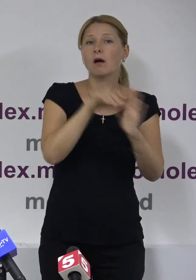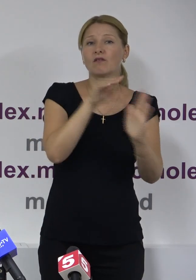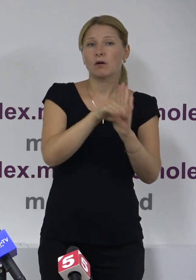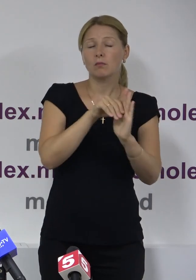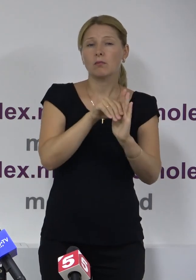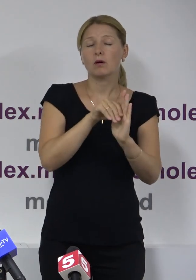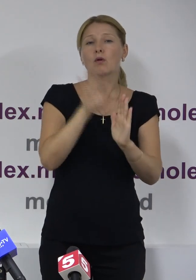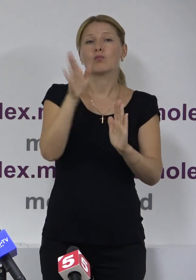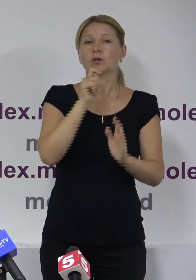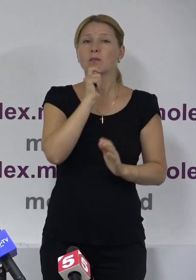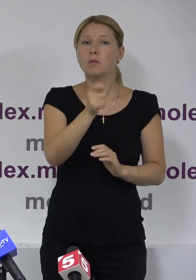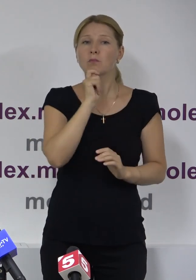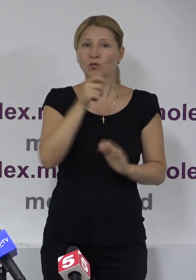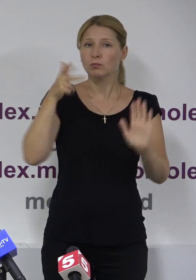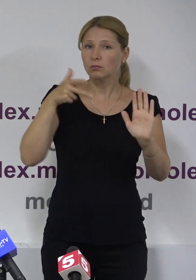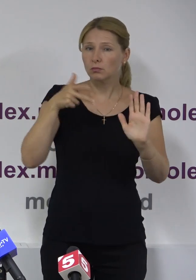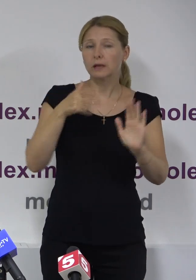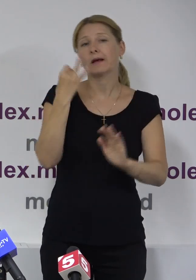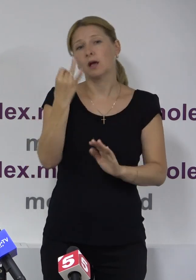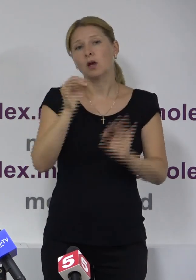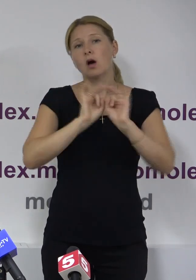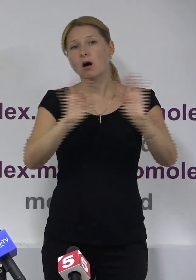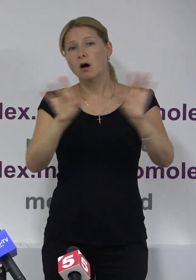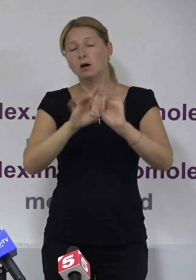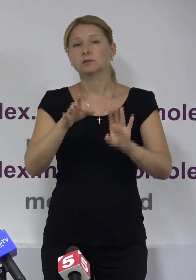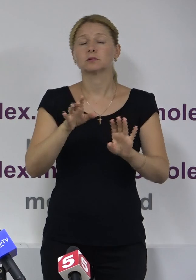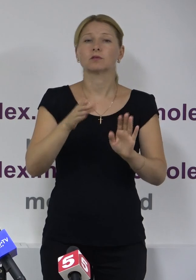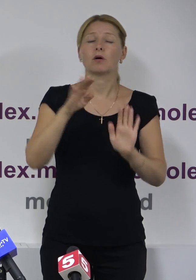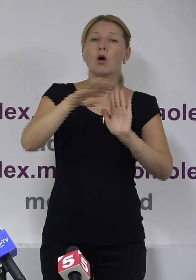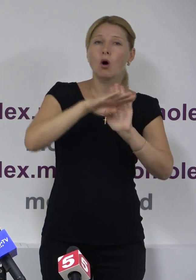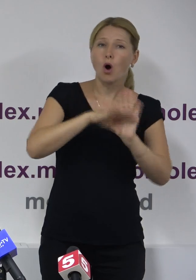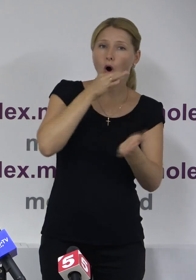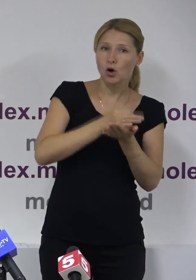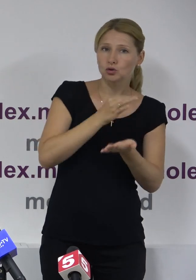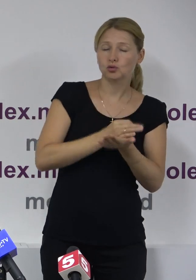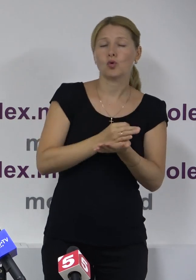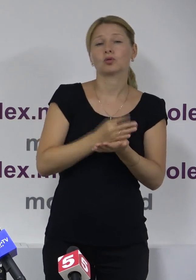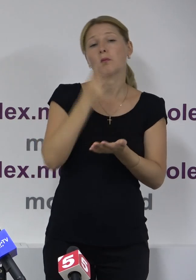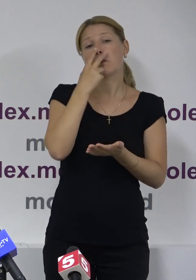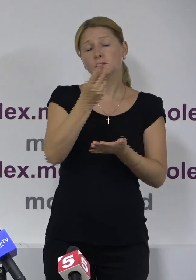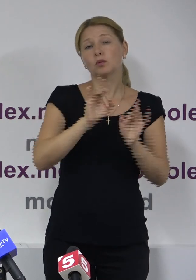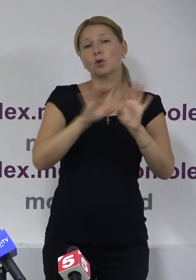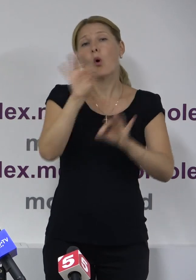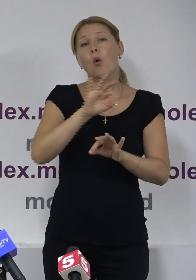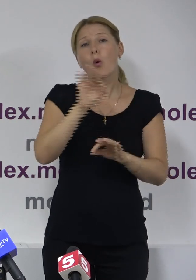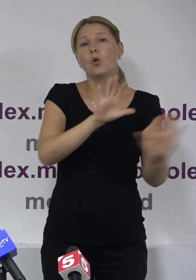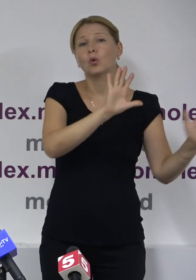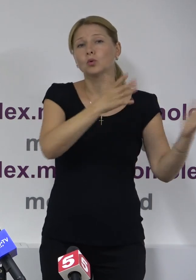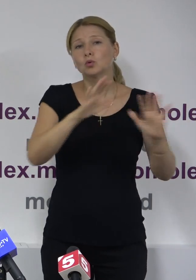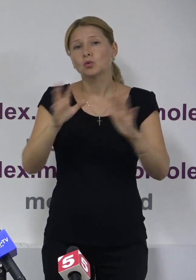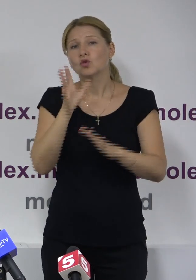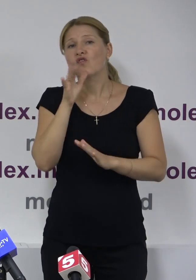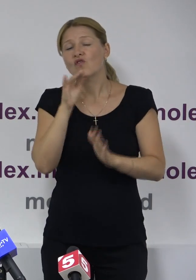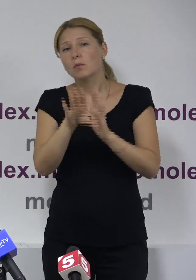avea conferințe de presă și comunicate care vor reflecta evenimentele